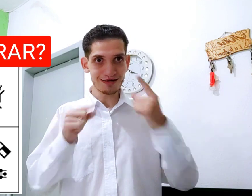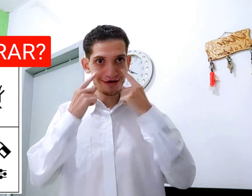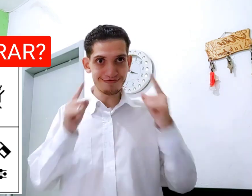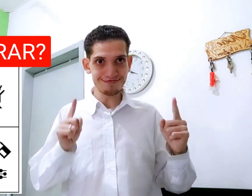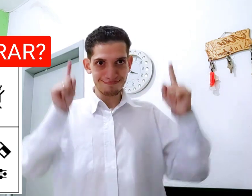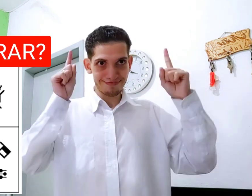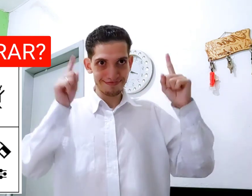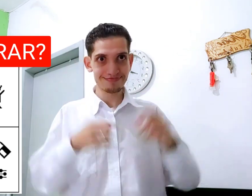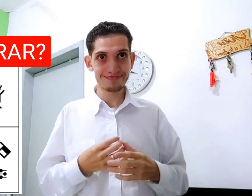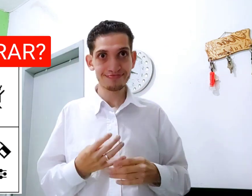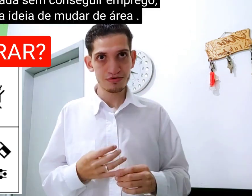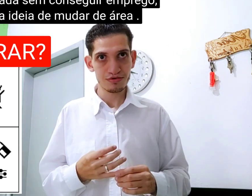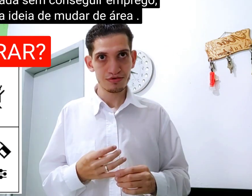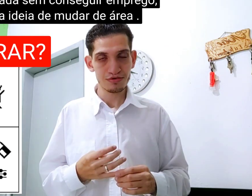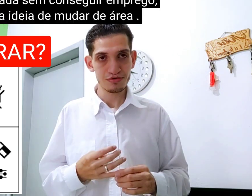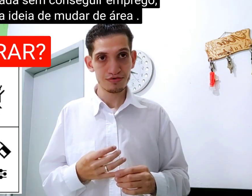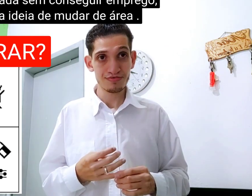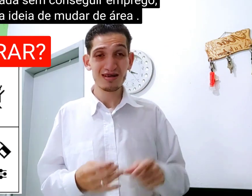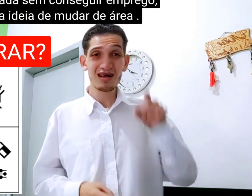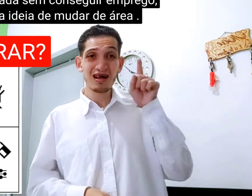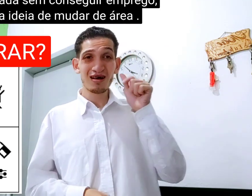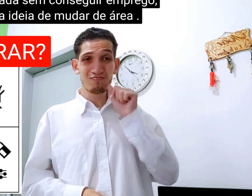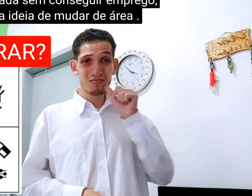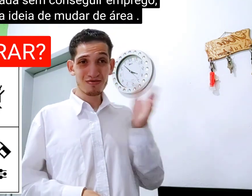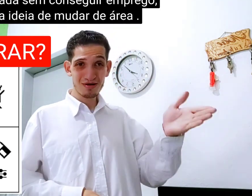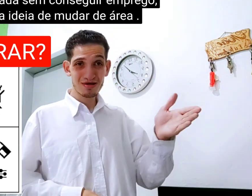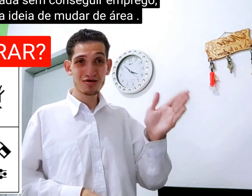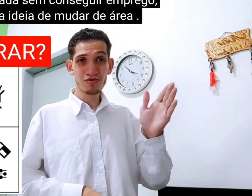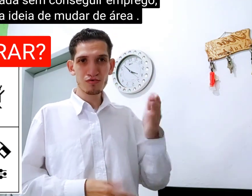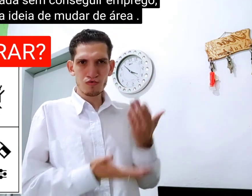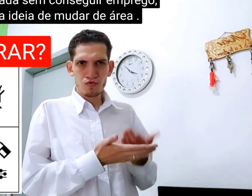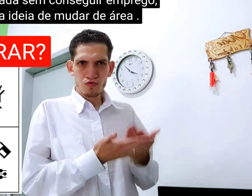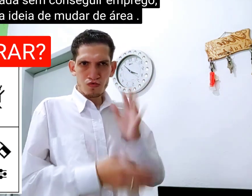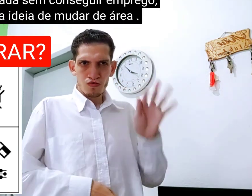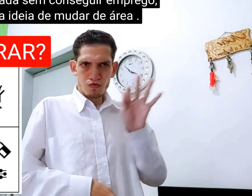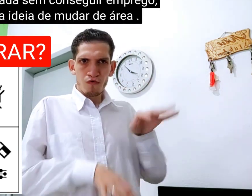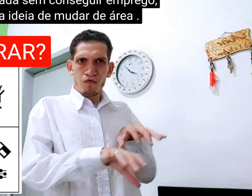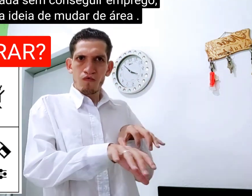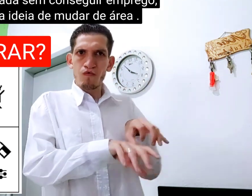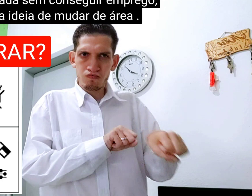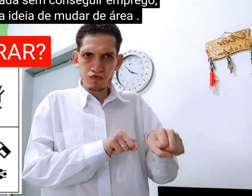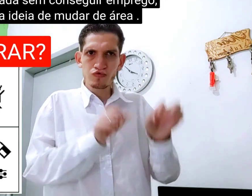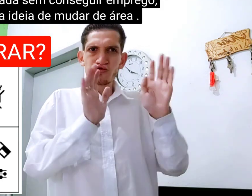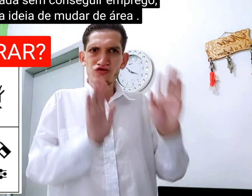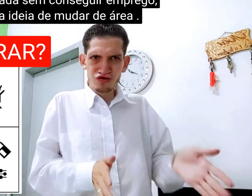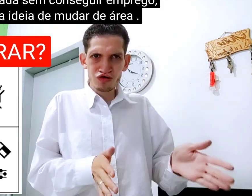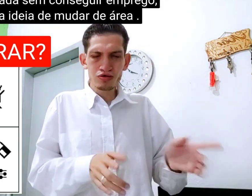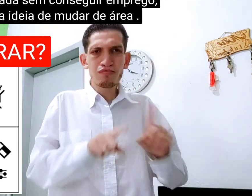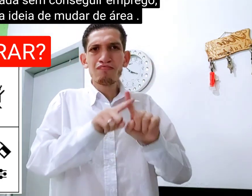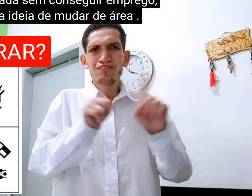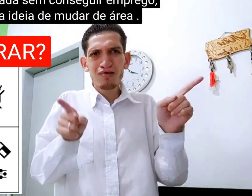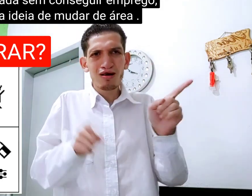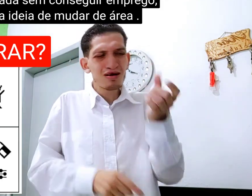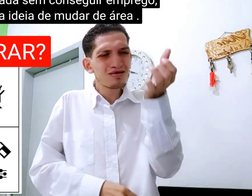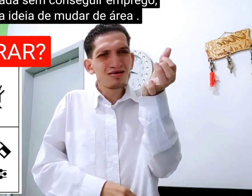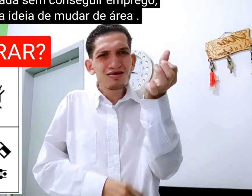Quarta frase, olha acima. Olha, a mulher estudar para cuidar e formou já